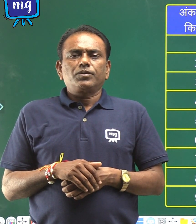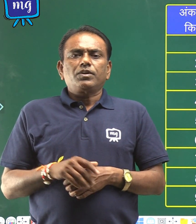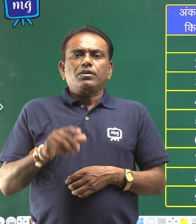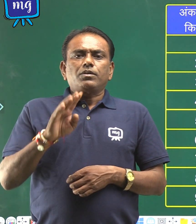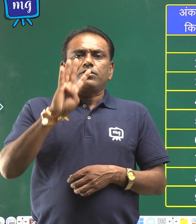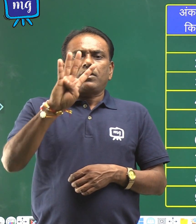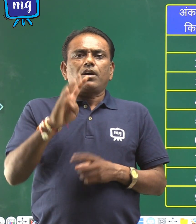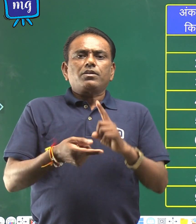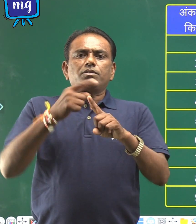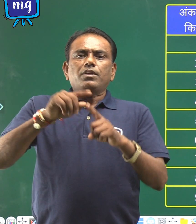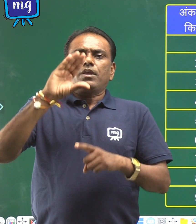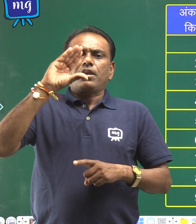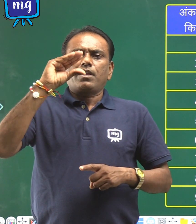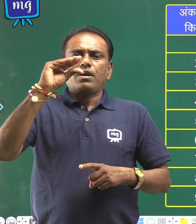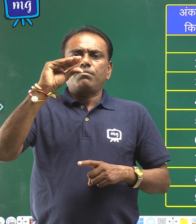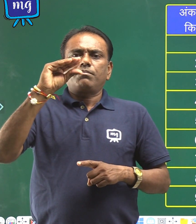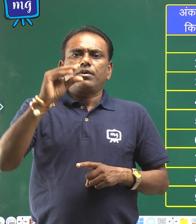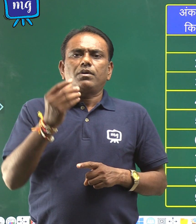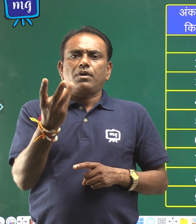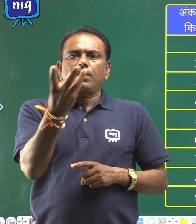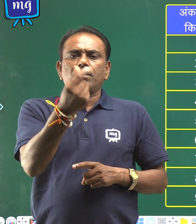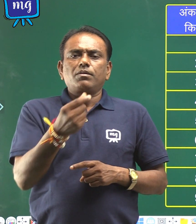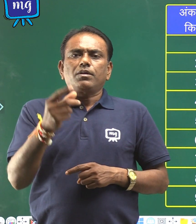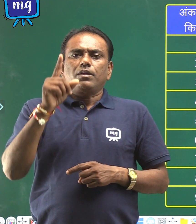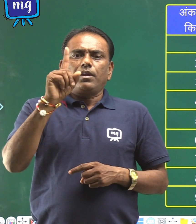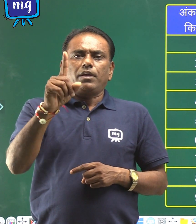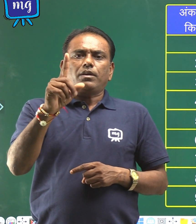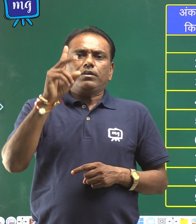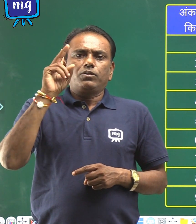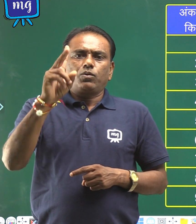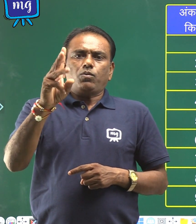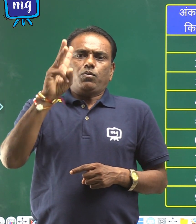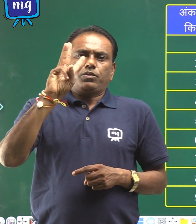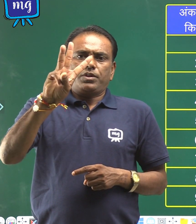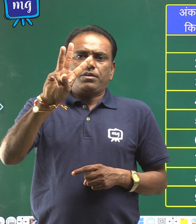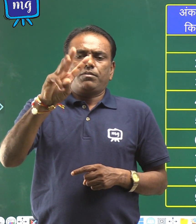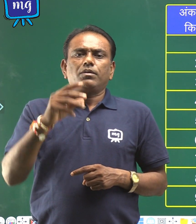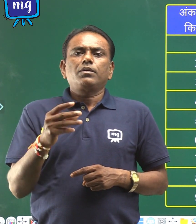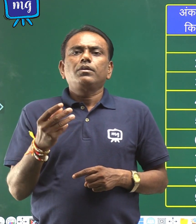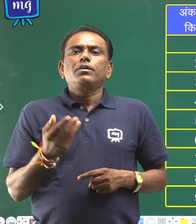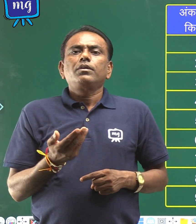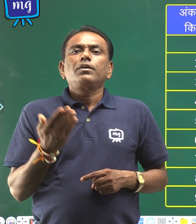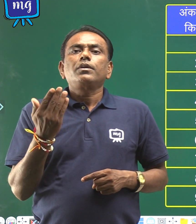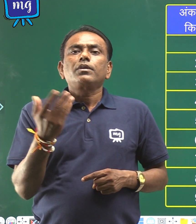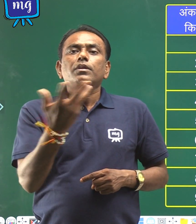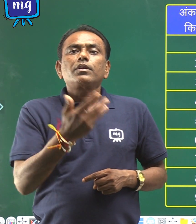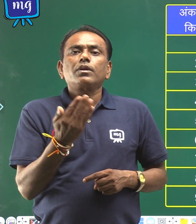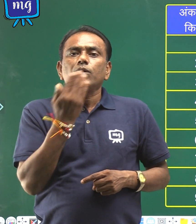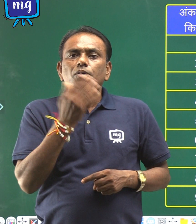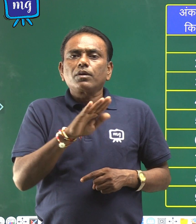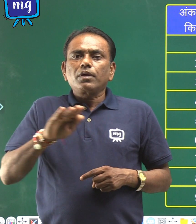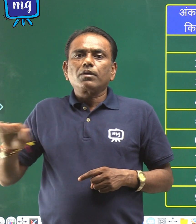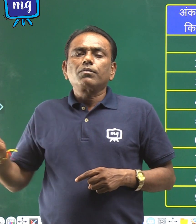4 से कम अंक 1 2 और 3 अंक हैं। कितने विद्यार्थियों का है?